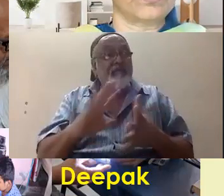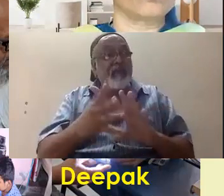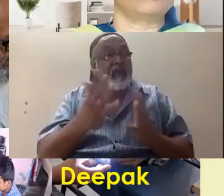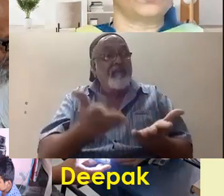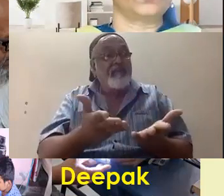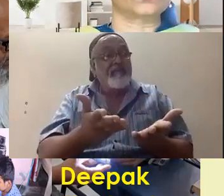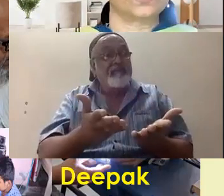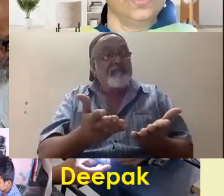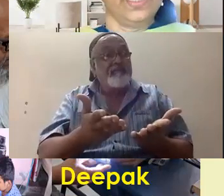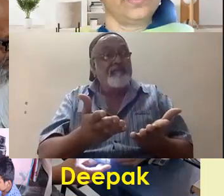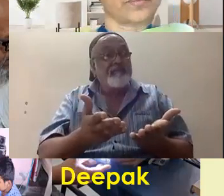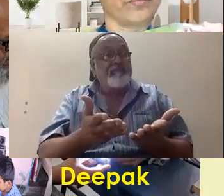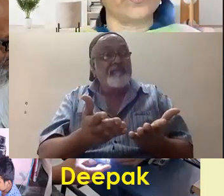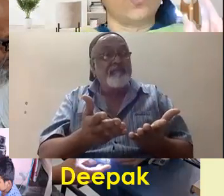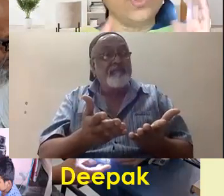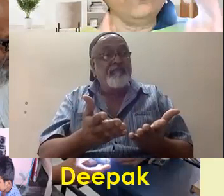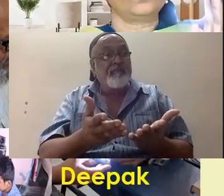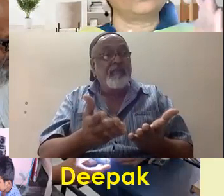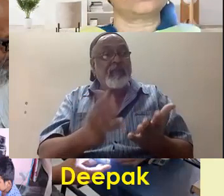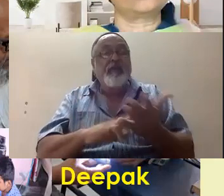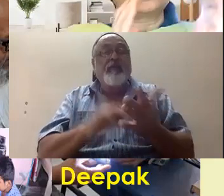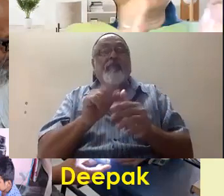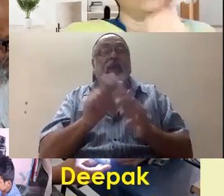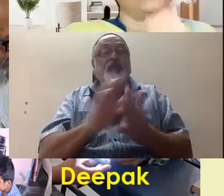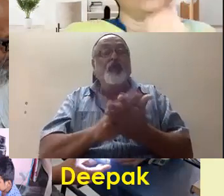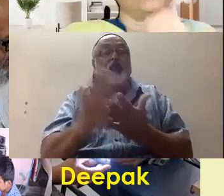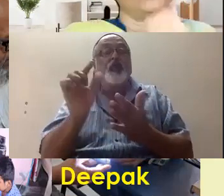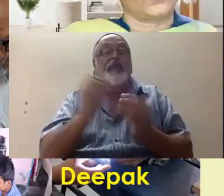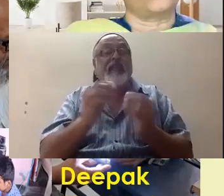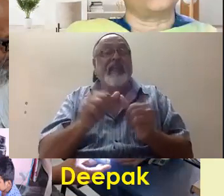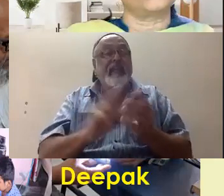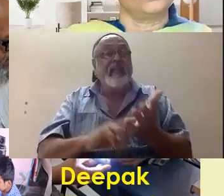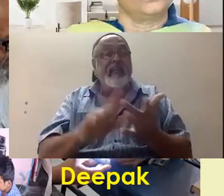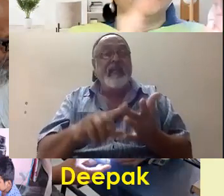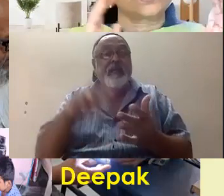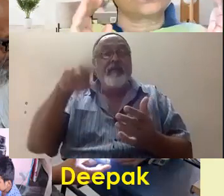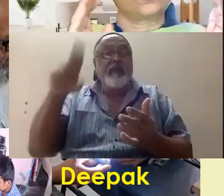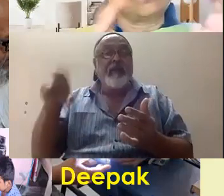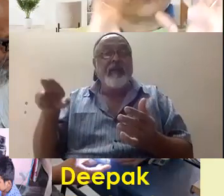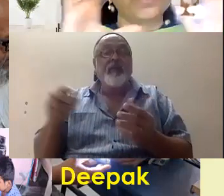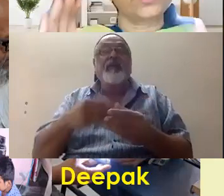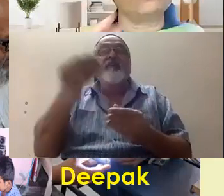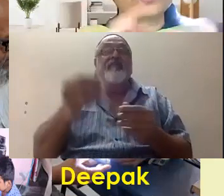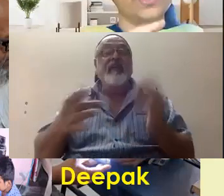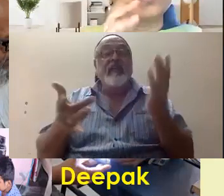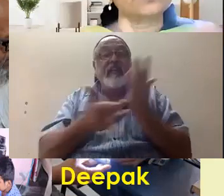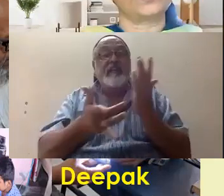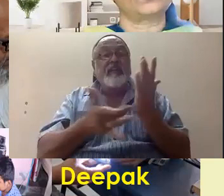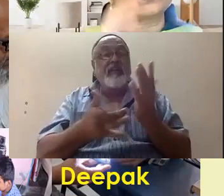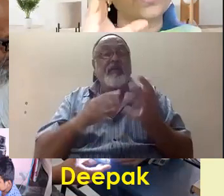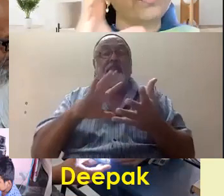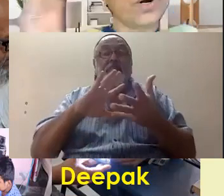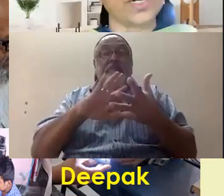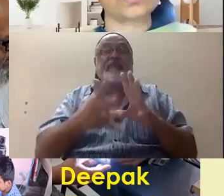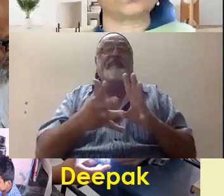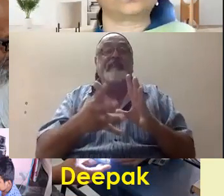मधुबनी पेंटिंग्स. एंड ऑल वी डिड वॉज टू गिव हर टेक्नोलॉजी विच इज़ अ मशीन विच कन्वर्ट्स पेंटिंग्स इन